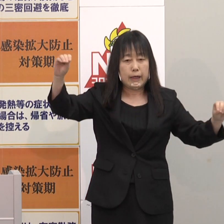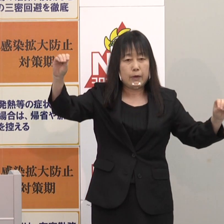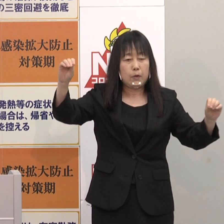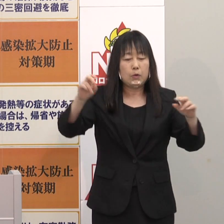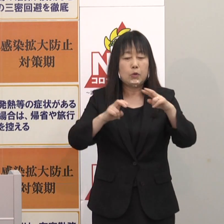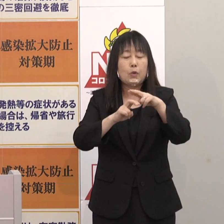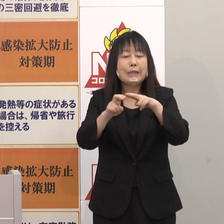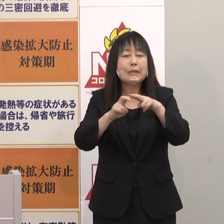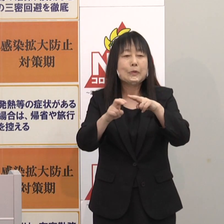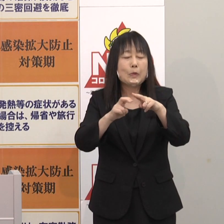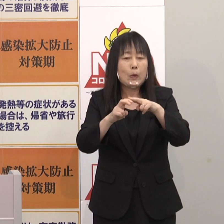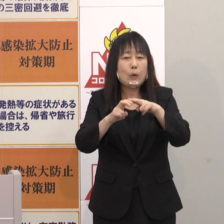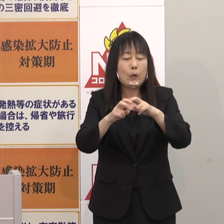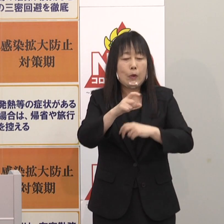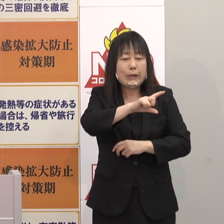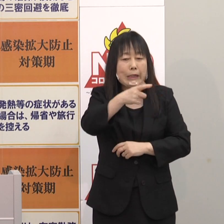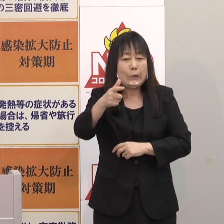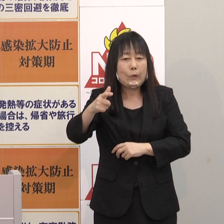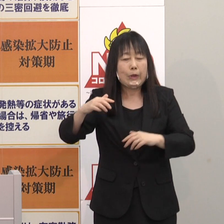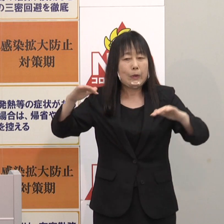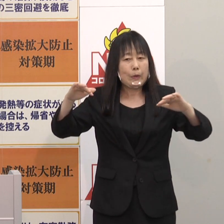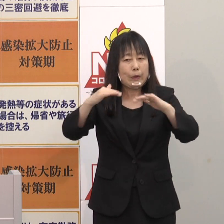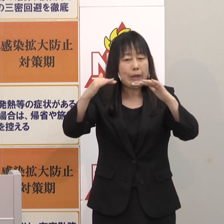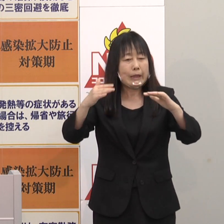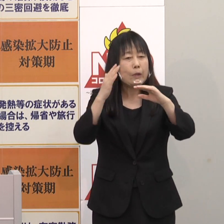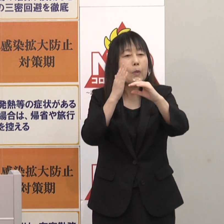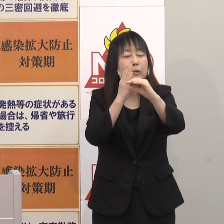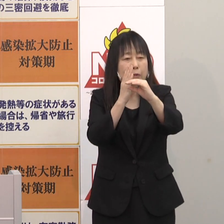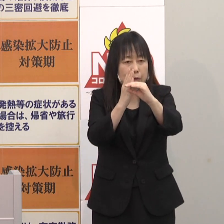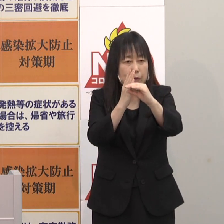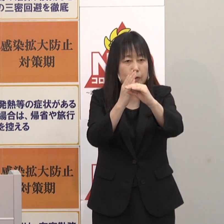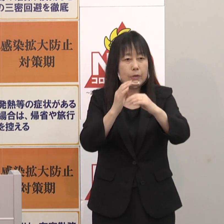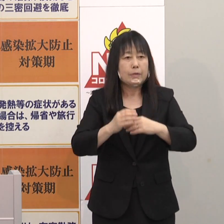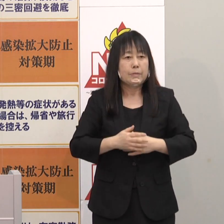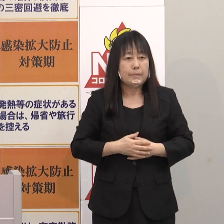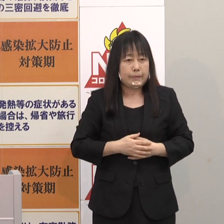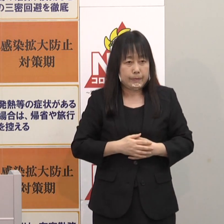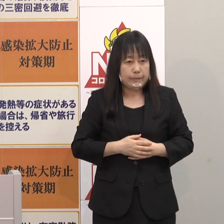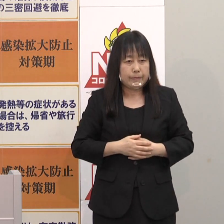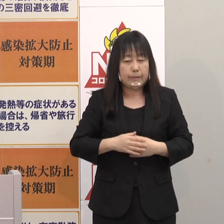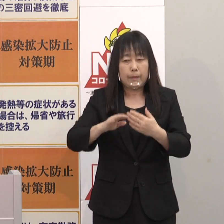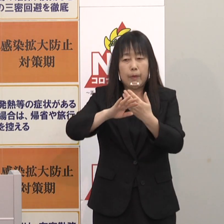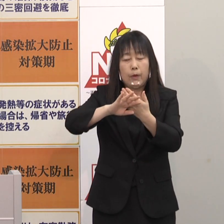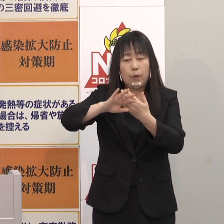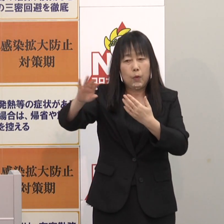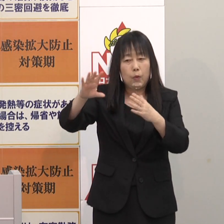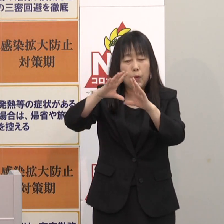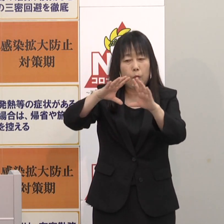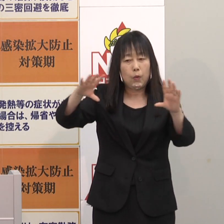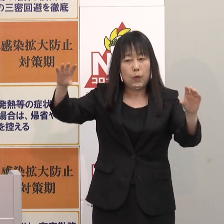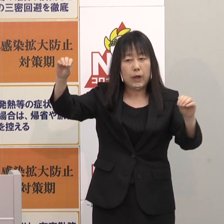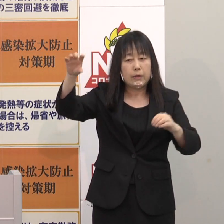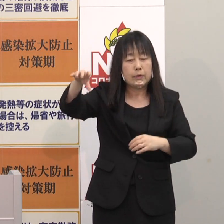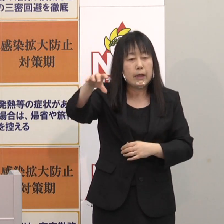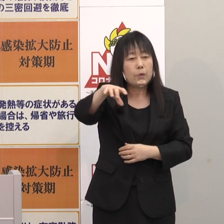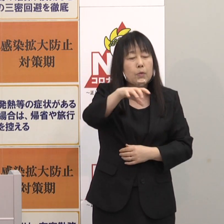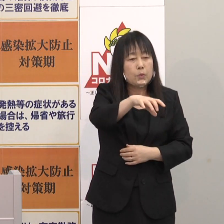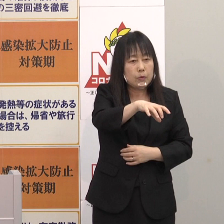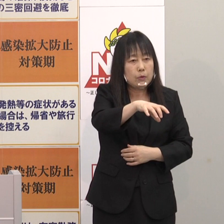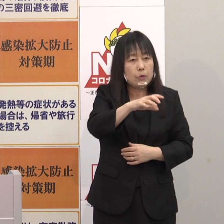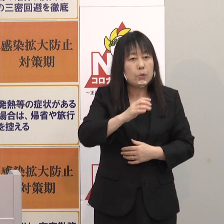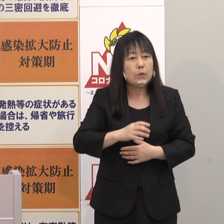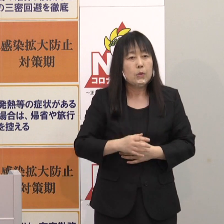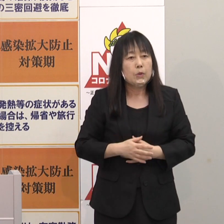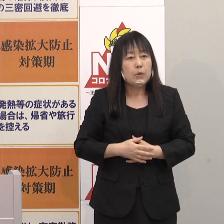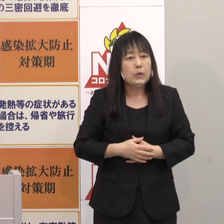論が進められているかと思います。で、別の地域ではですね、交通税の導入といった議論が始まっているかと思うんです